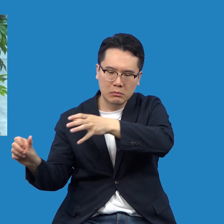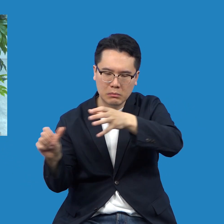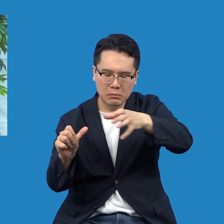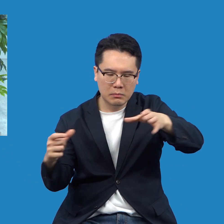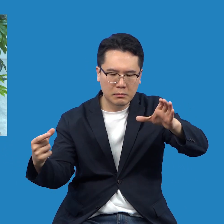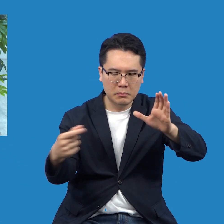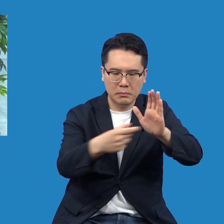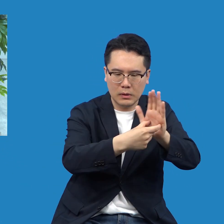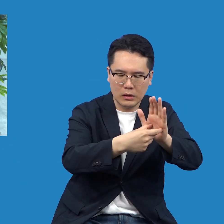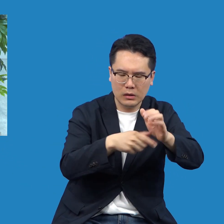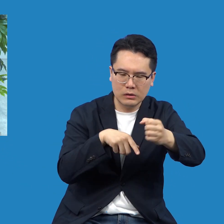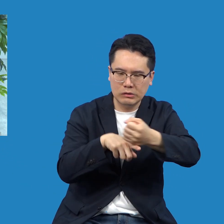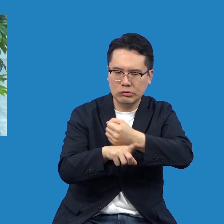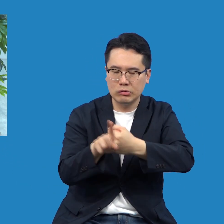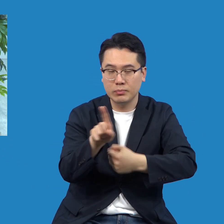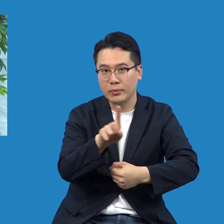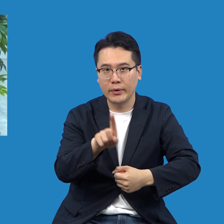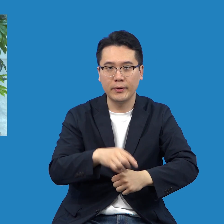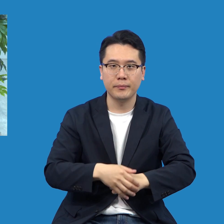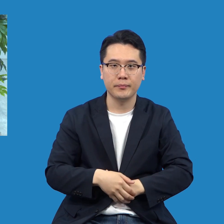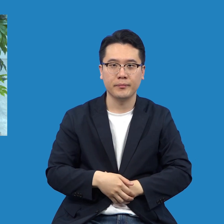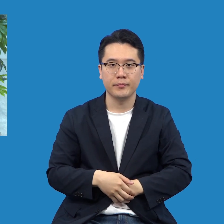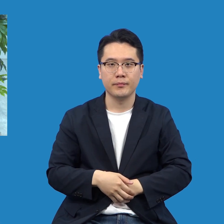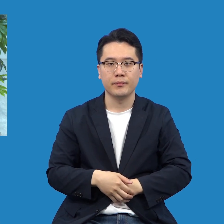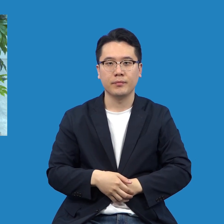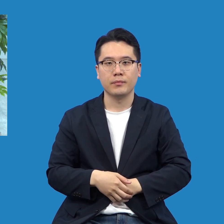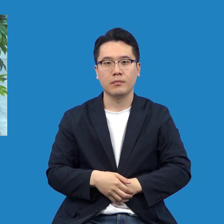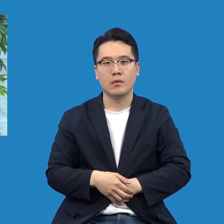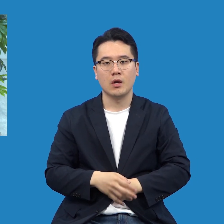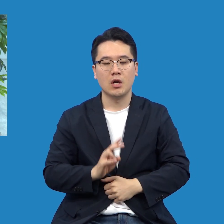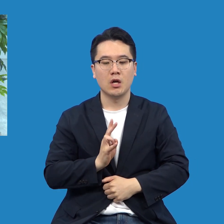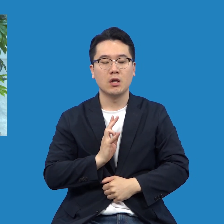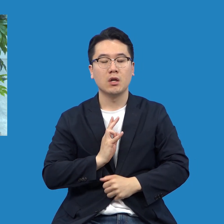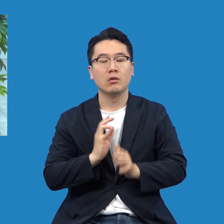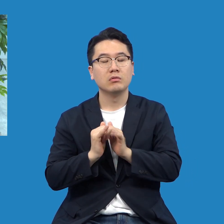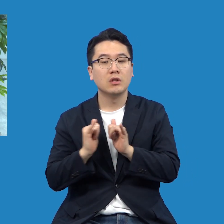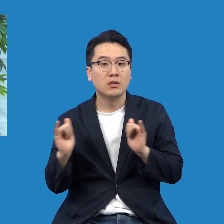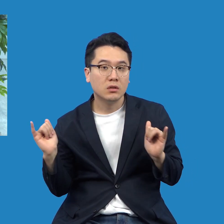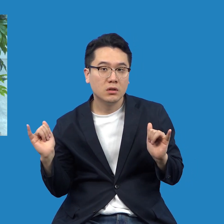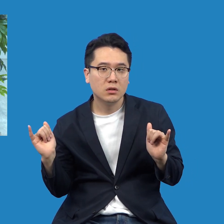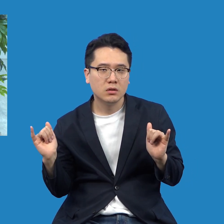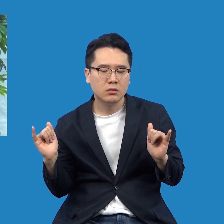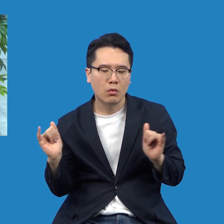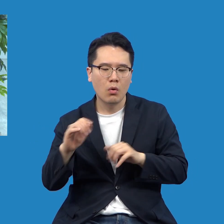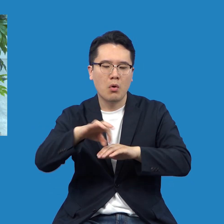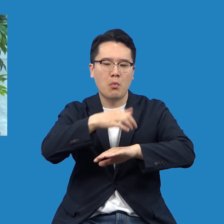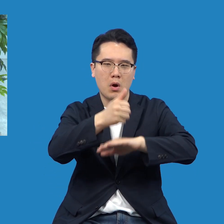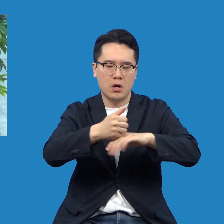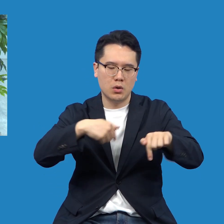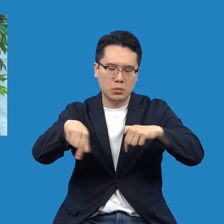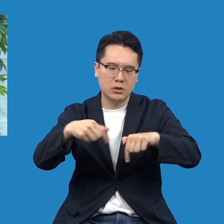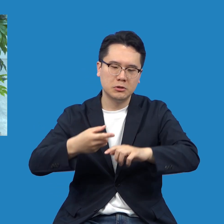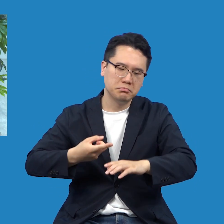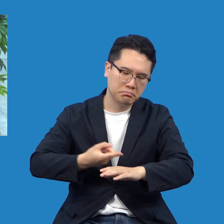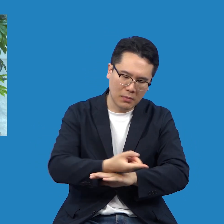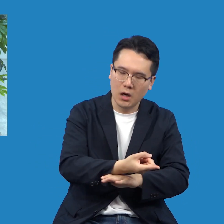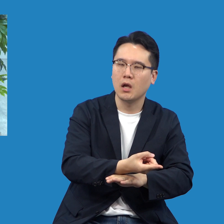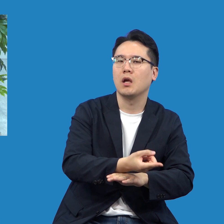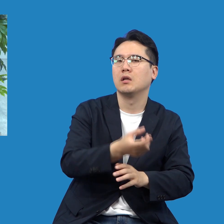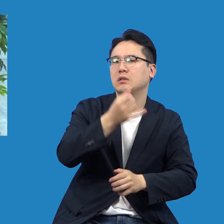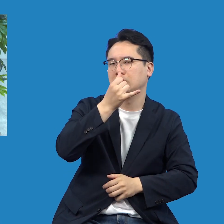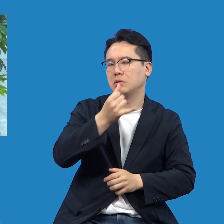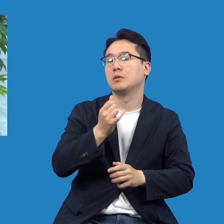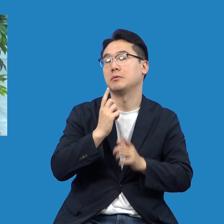예언자들은 왕들의 통치 밖에 있었다는 얘기입니다. 왕은 혈통을 따라서 당시